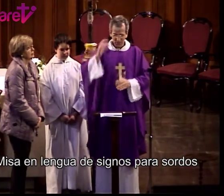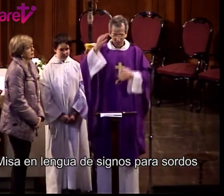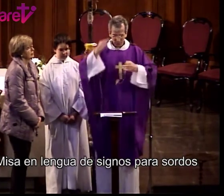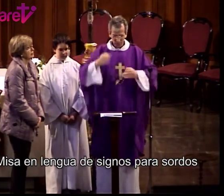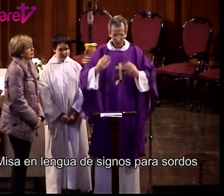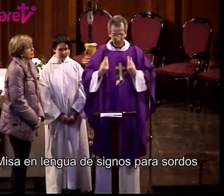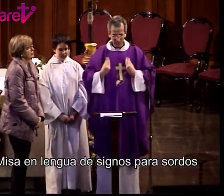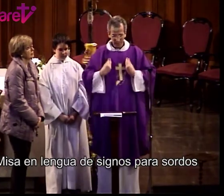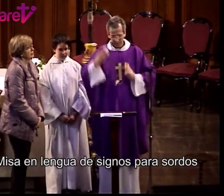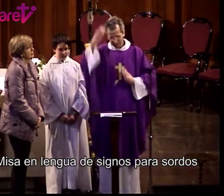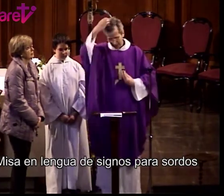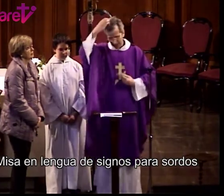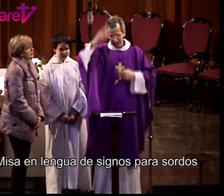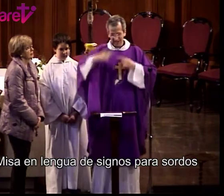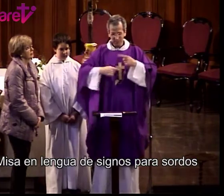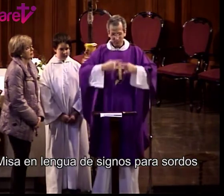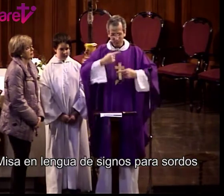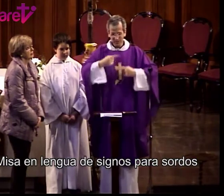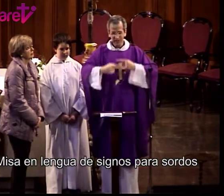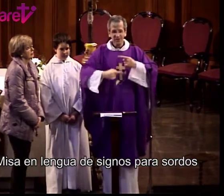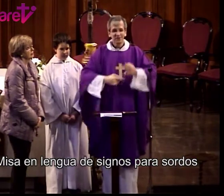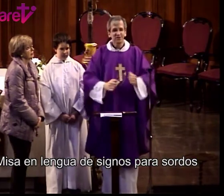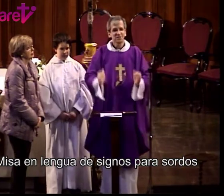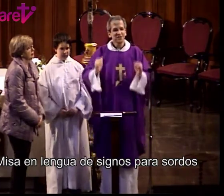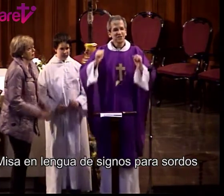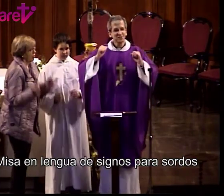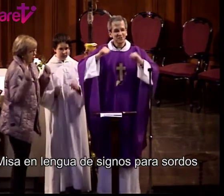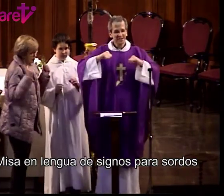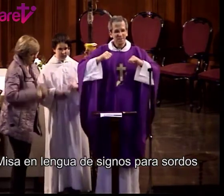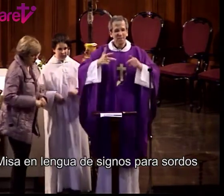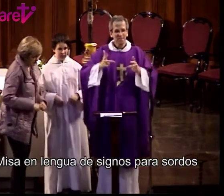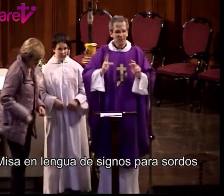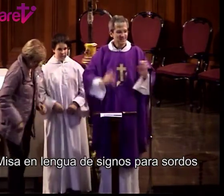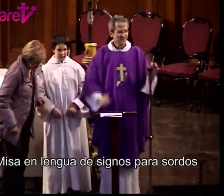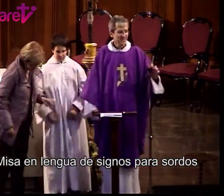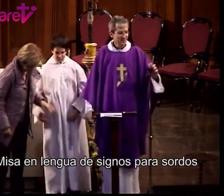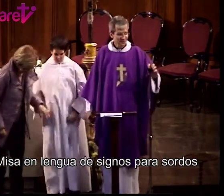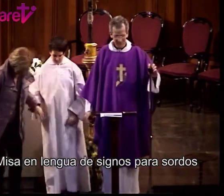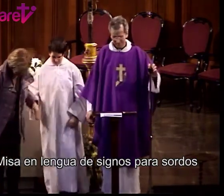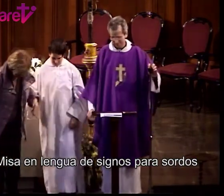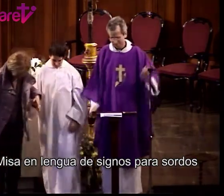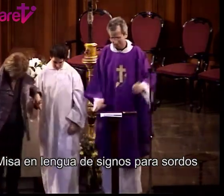Tú, que vives y reinas por los siglos de los siglos. Amén. Sentaros.